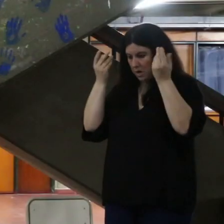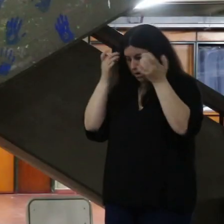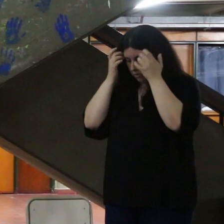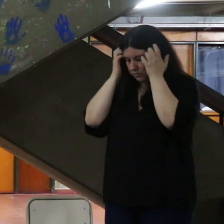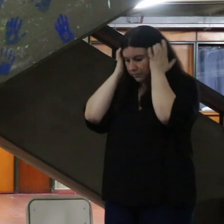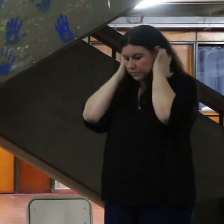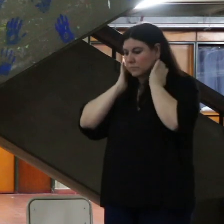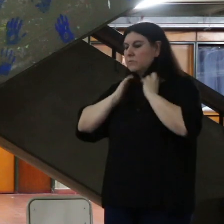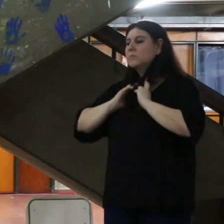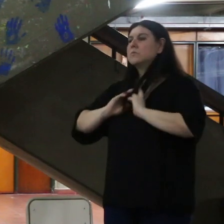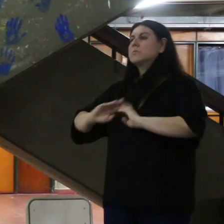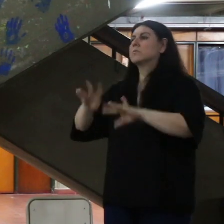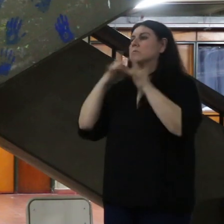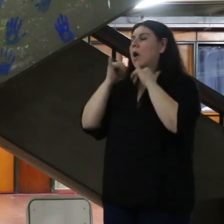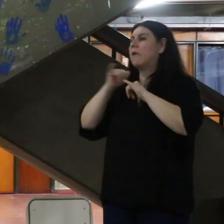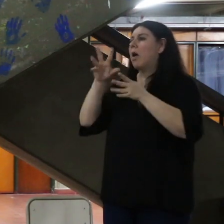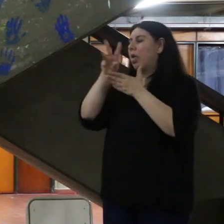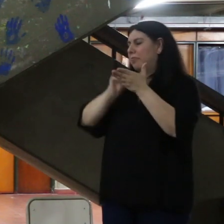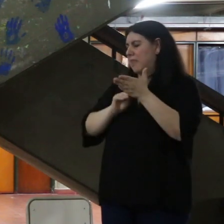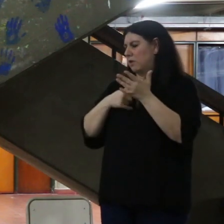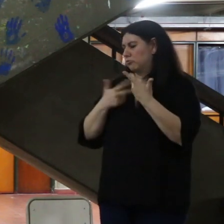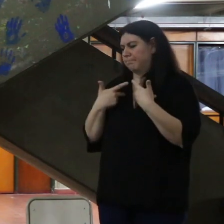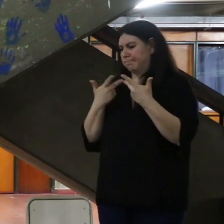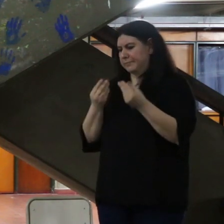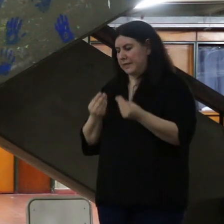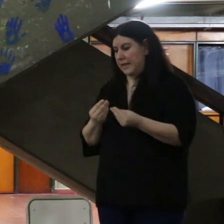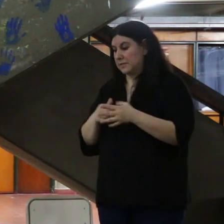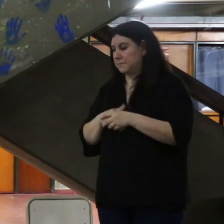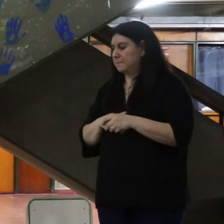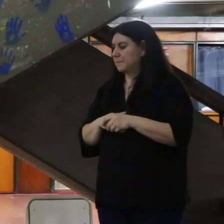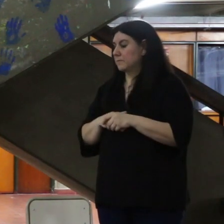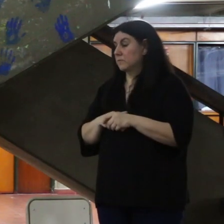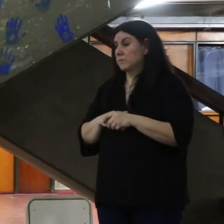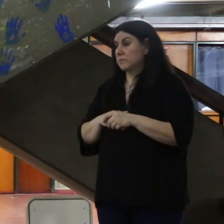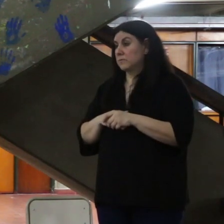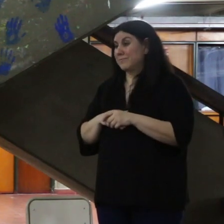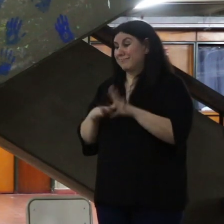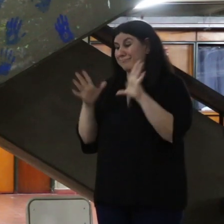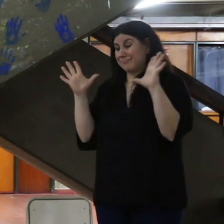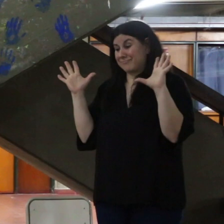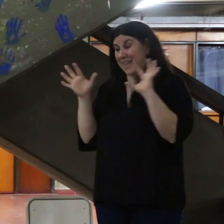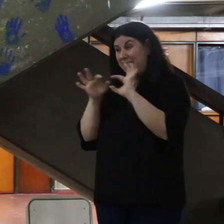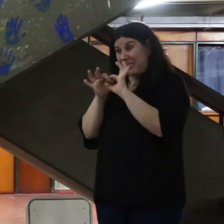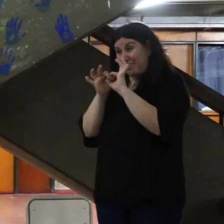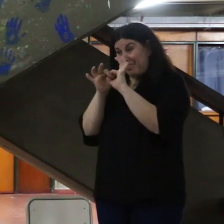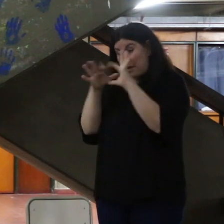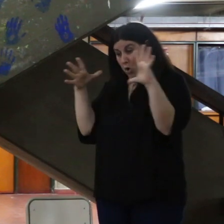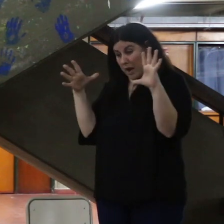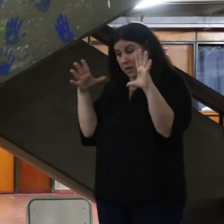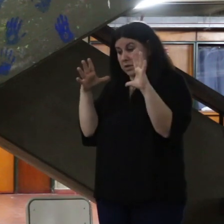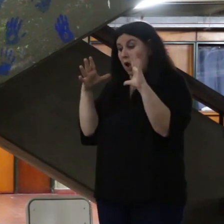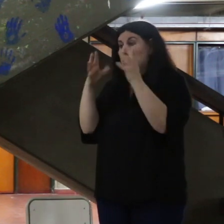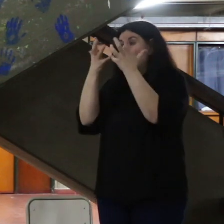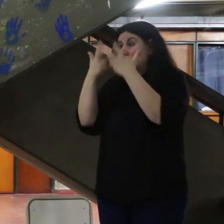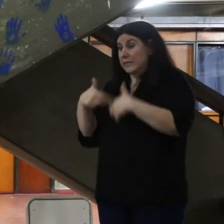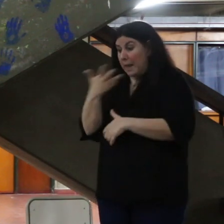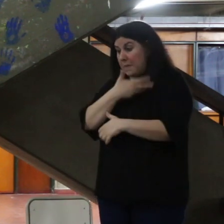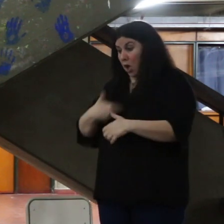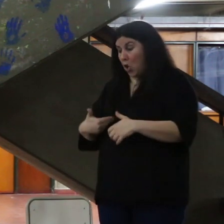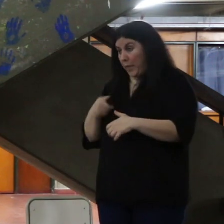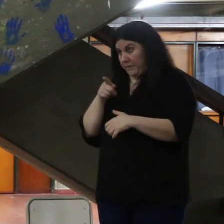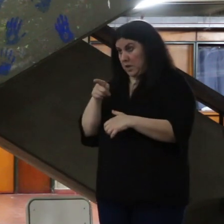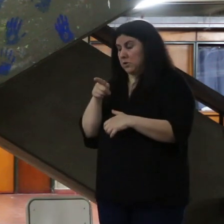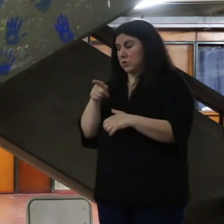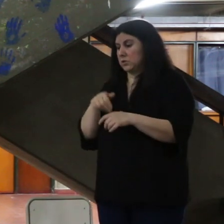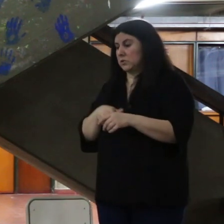El dato es que el apoyo a la democracia como sistema de gobierno, ¿sí?,